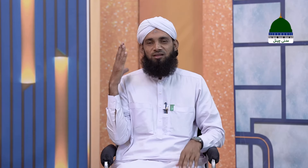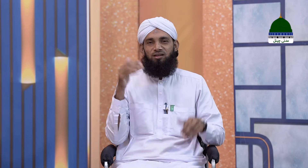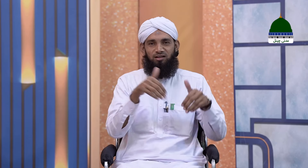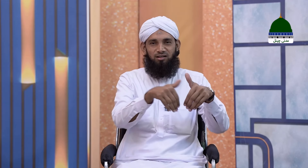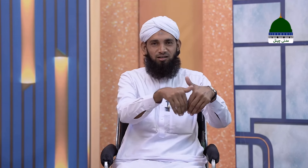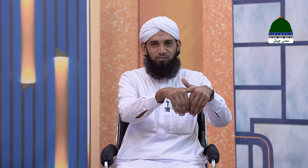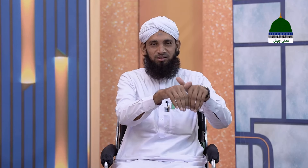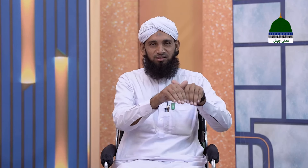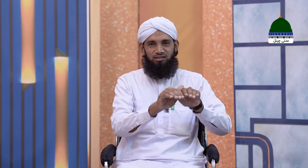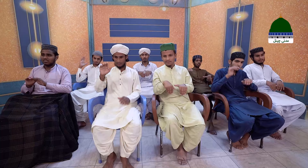قبر،